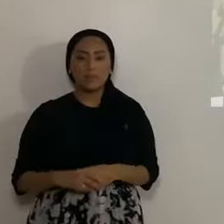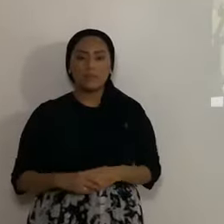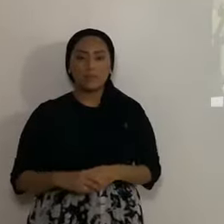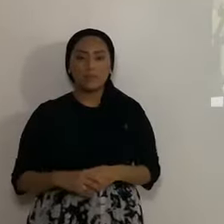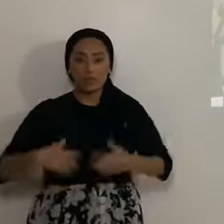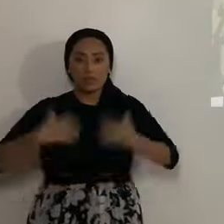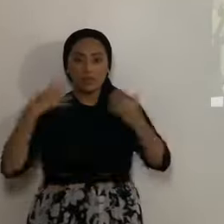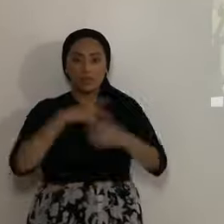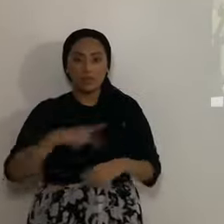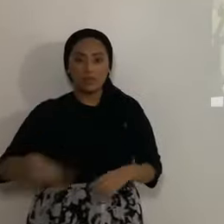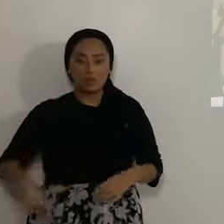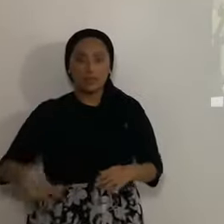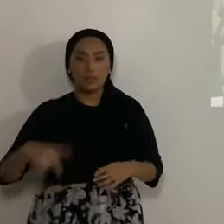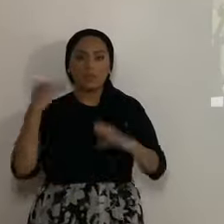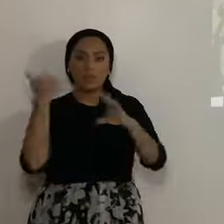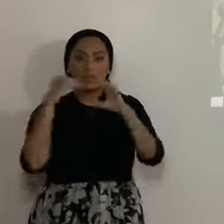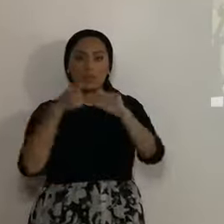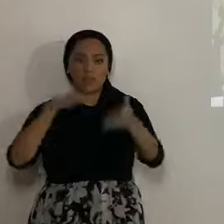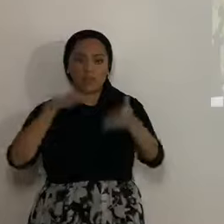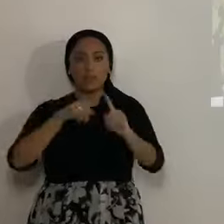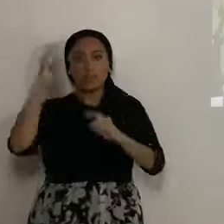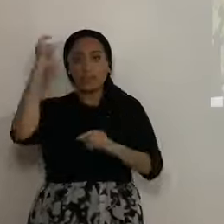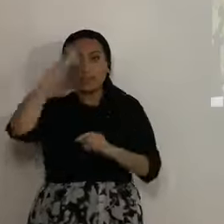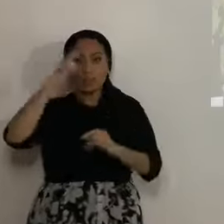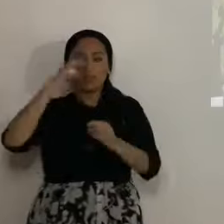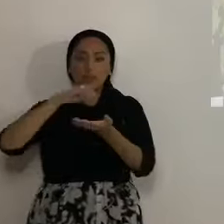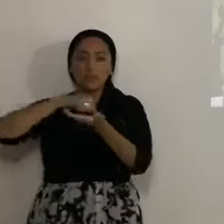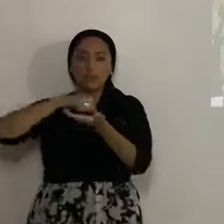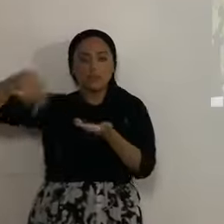mensajero de muerte, mas el hombre sabio, la evitará,